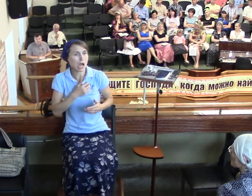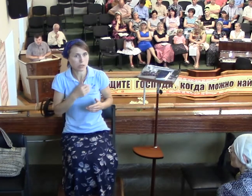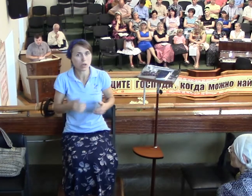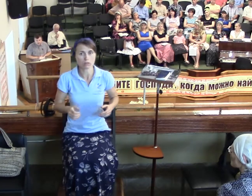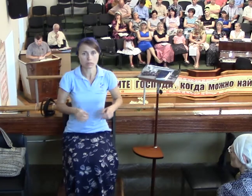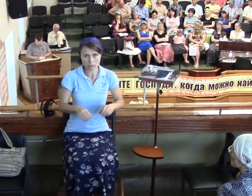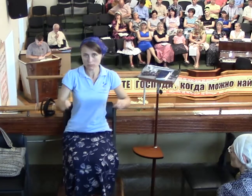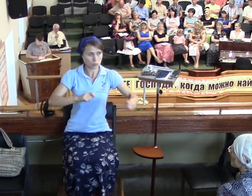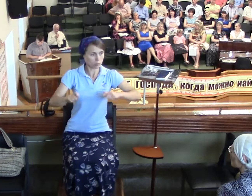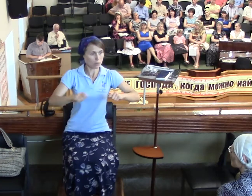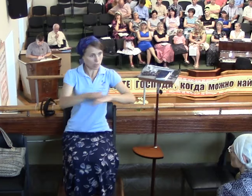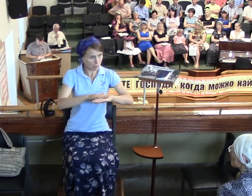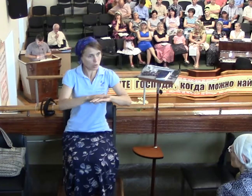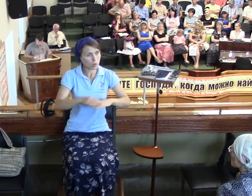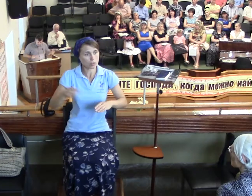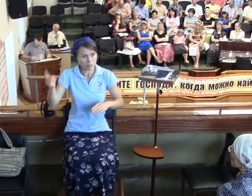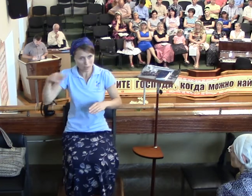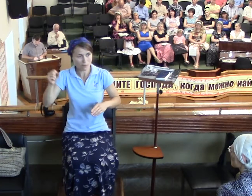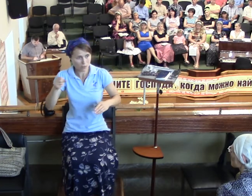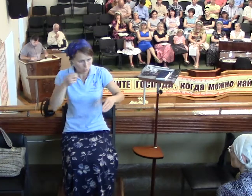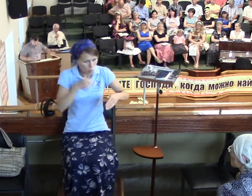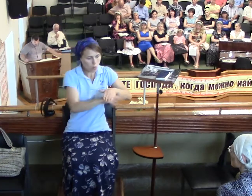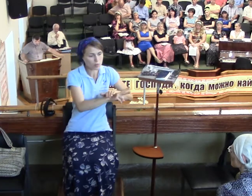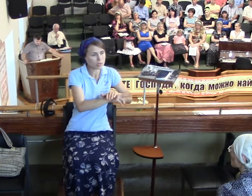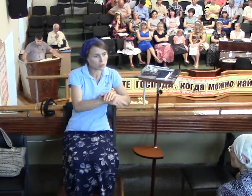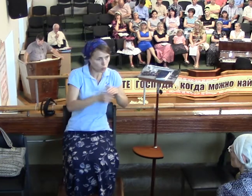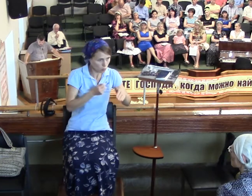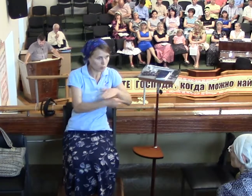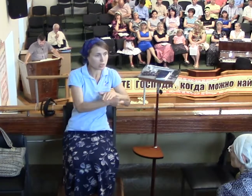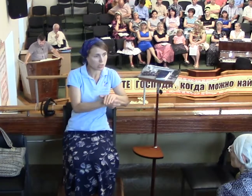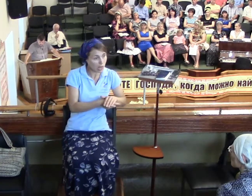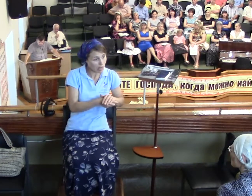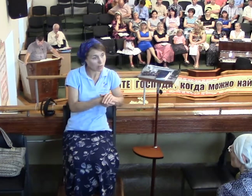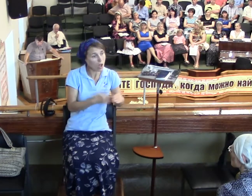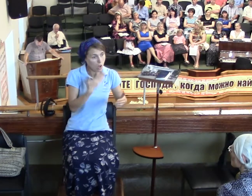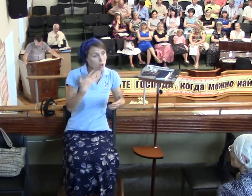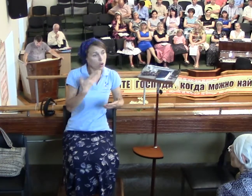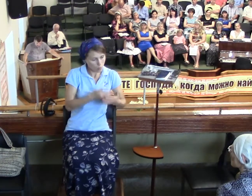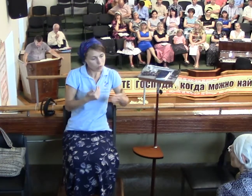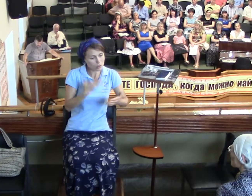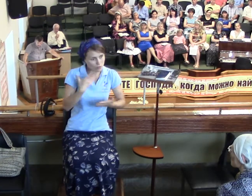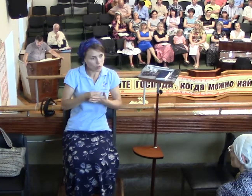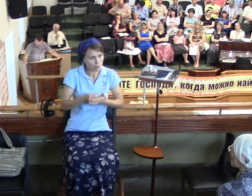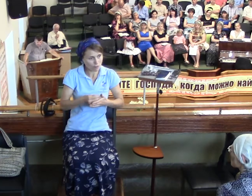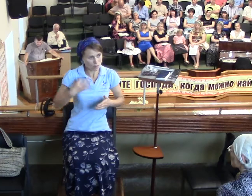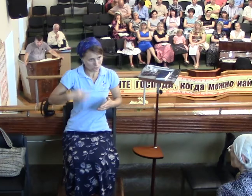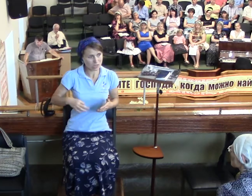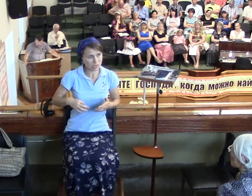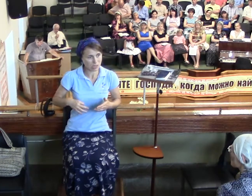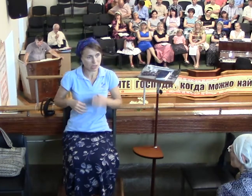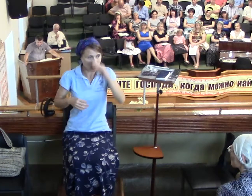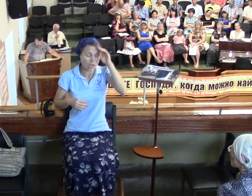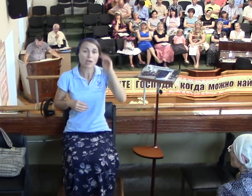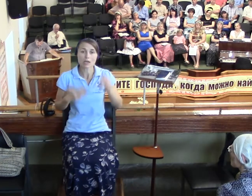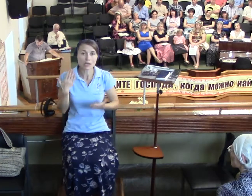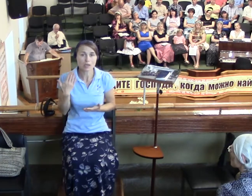другая молитва начинает звучать из уст Давида. Она записана во 2 Царств, 15 главе, в 31 стихе. «Донесли